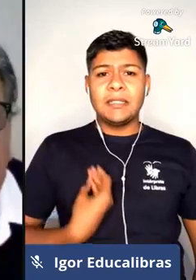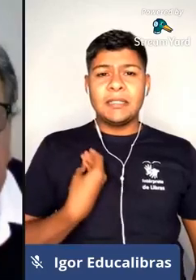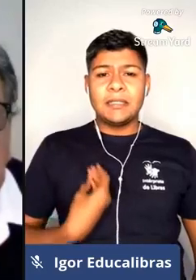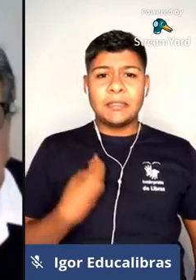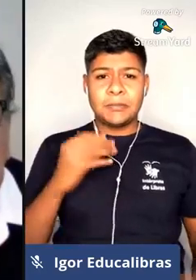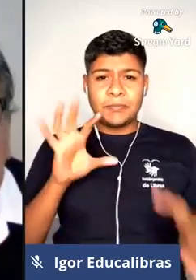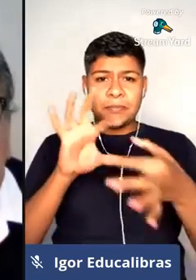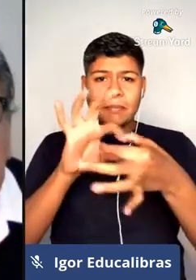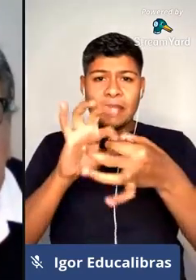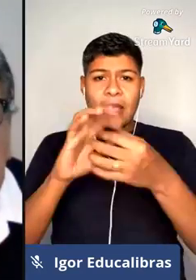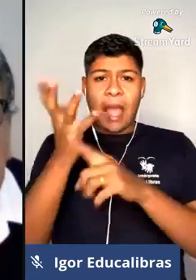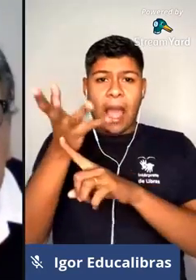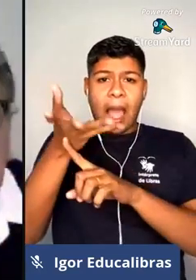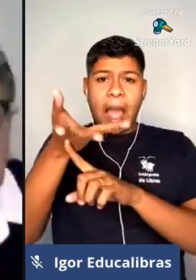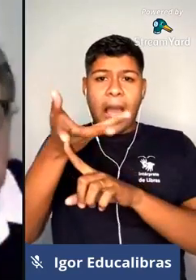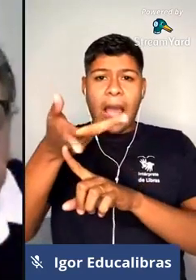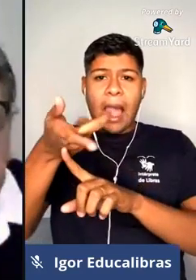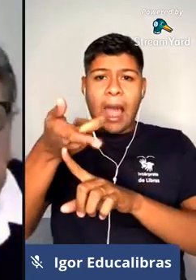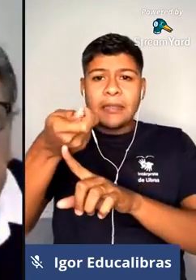vinculada à arte,